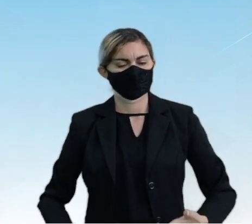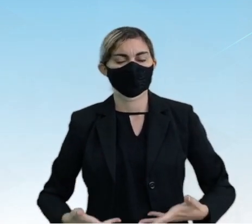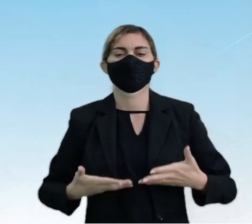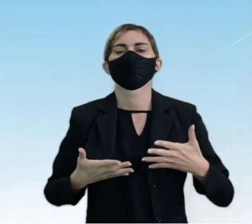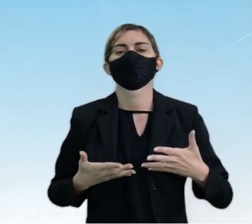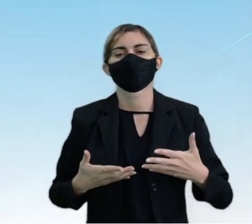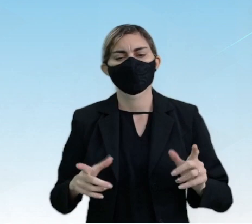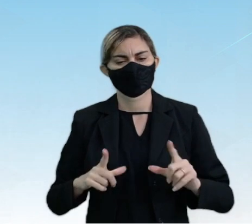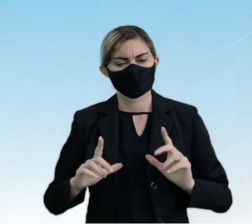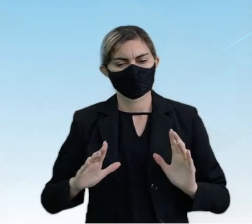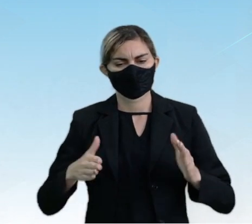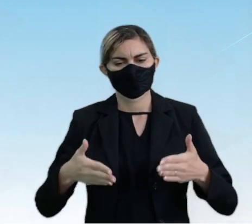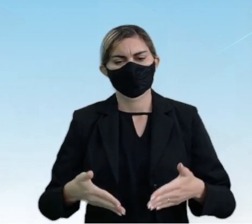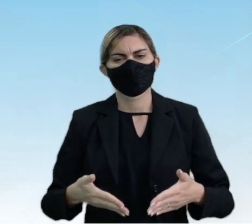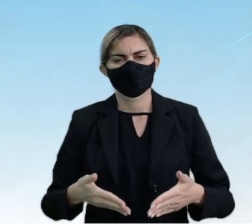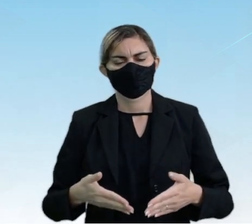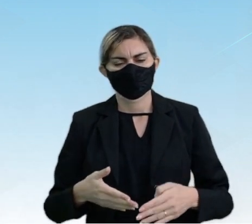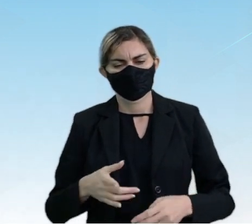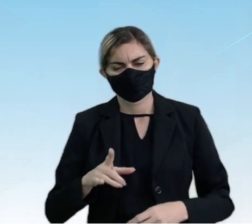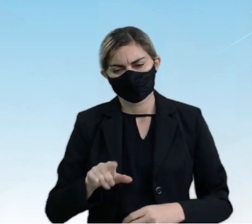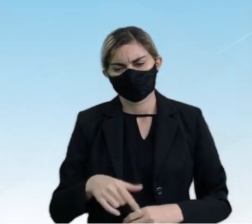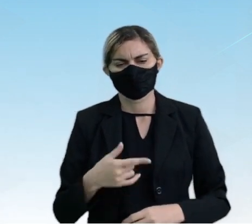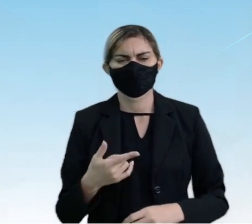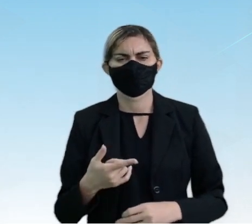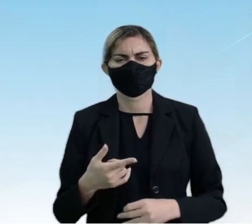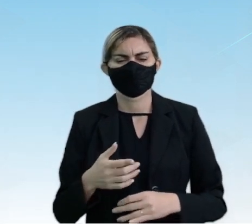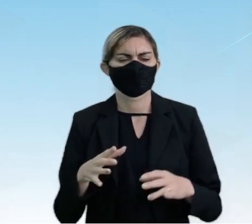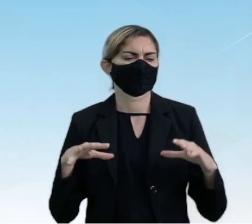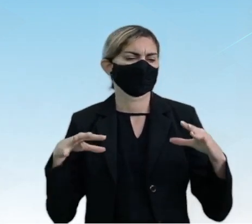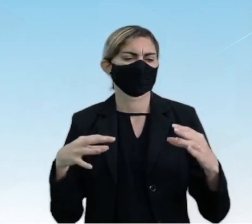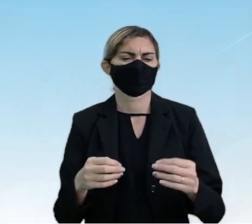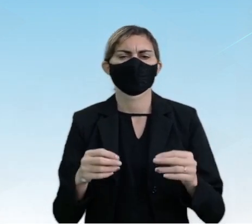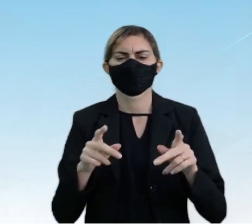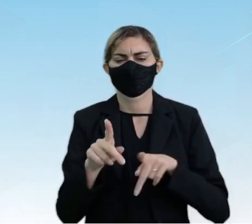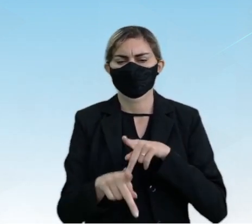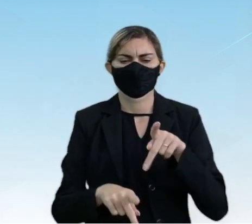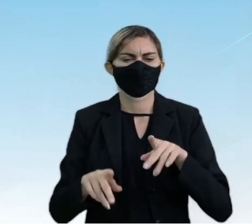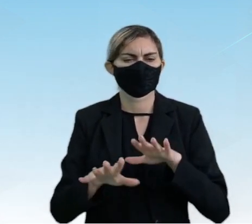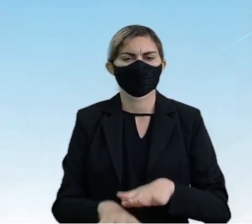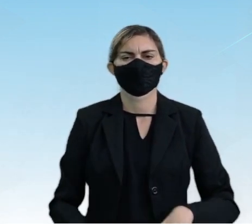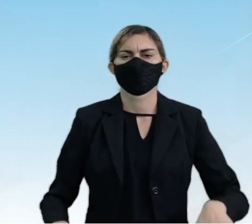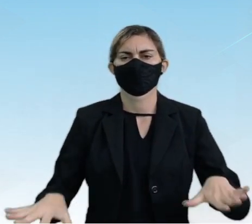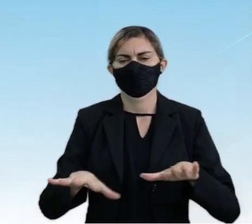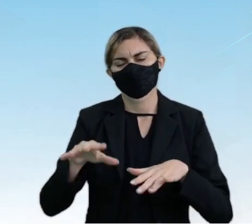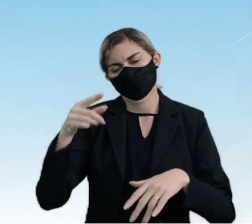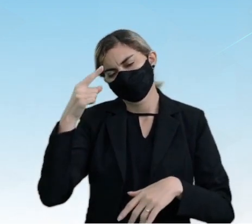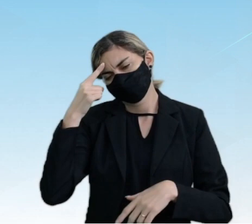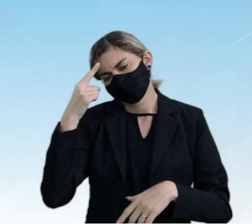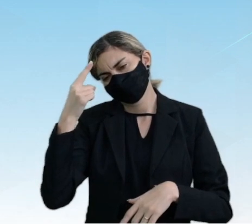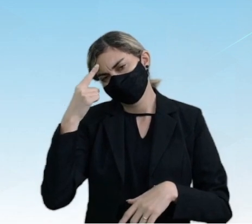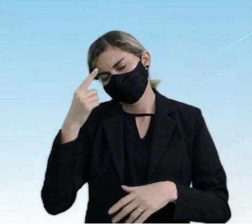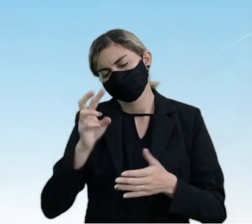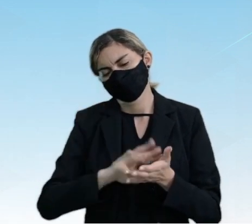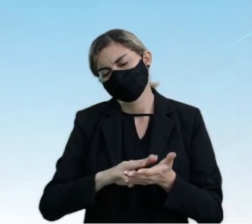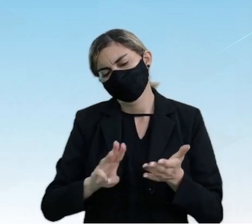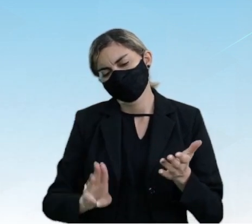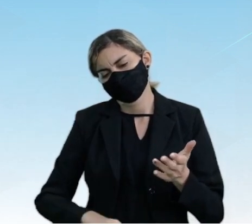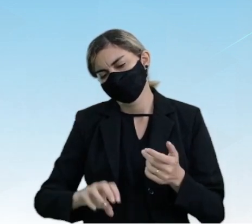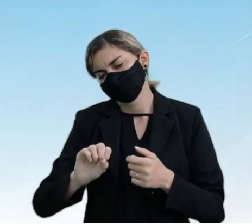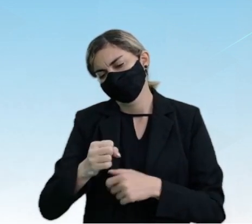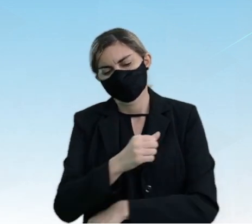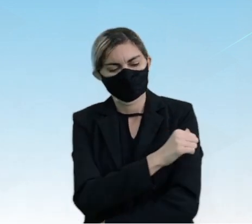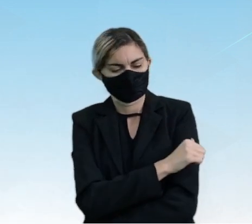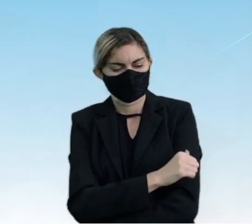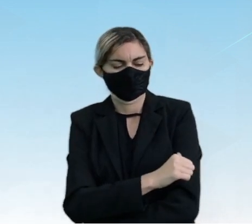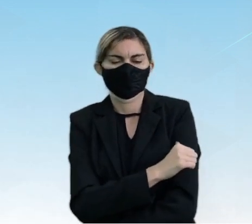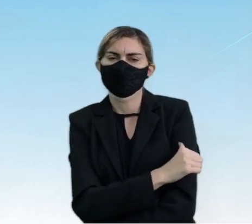E ela tinha o objetivo de ser para todos os públicos. A ginástica sueca ela meio que foi pensada, o método sueco, né? Para